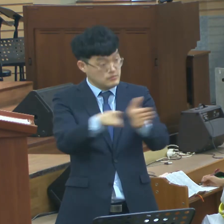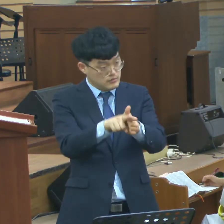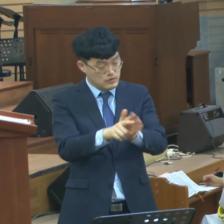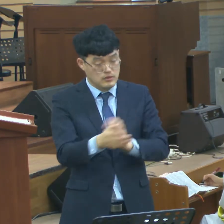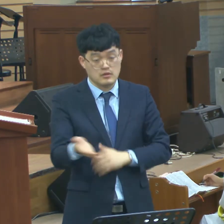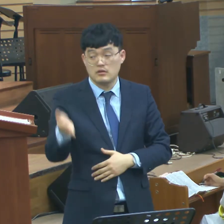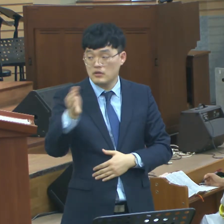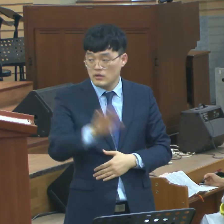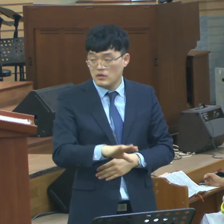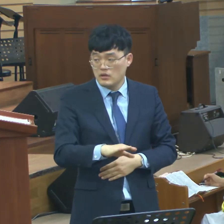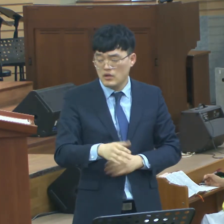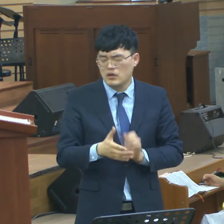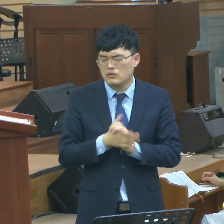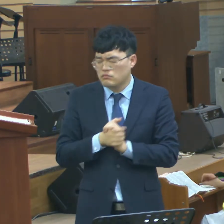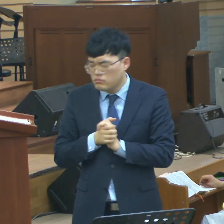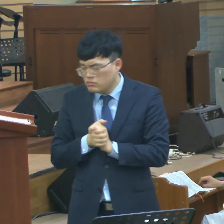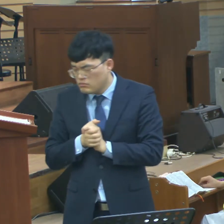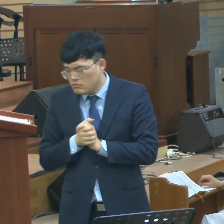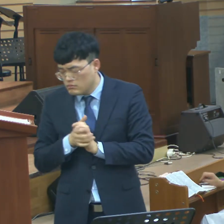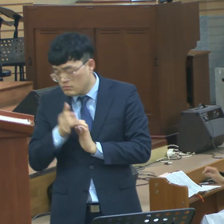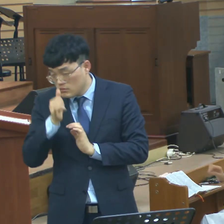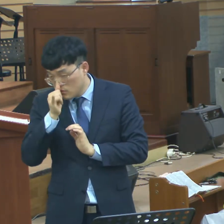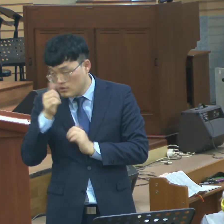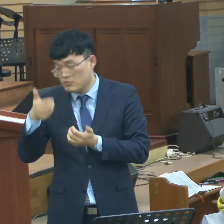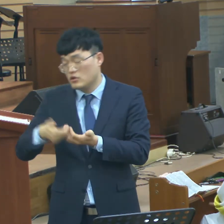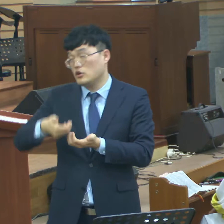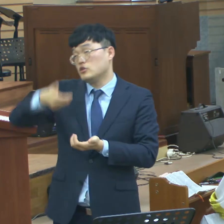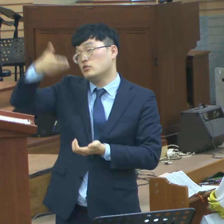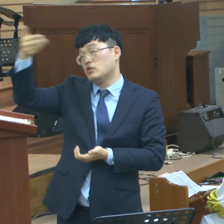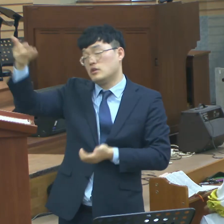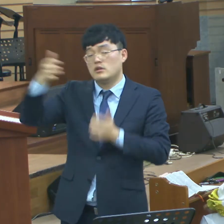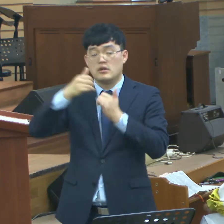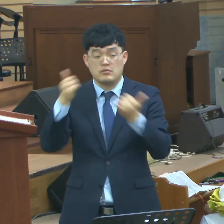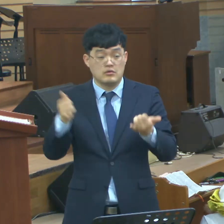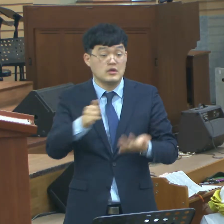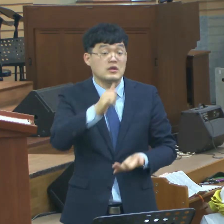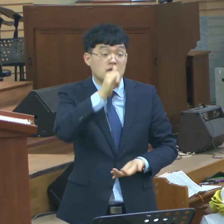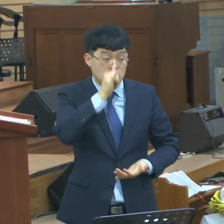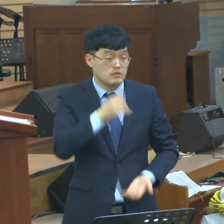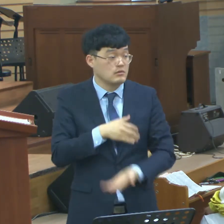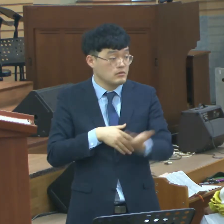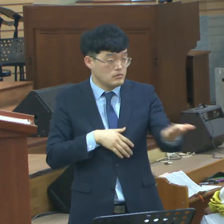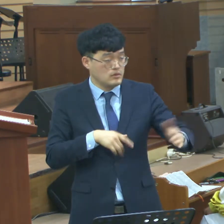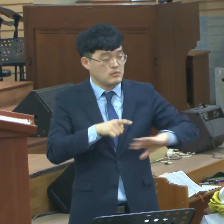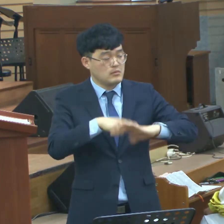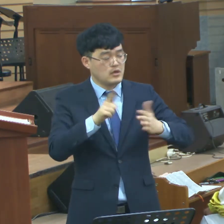그런데 기도했는데 떠나는 사람도 있다는 것을 마음에 받아들여야 돼요.